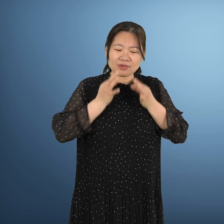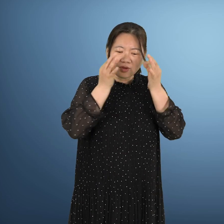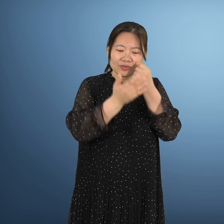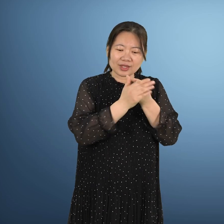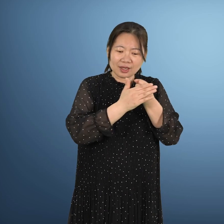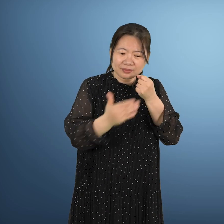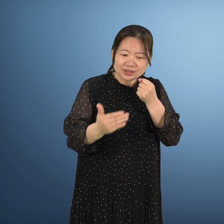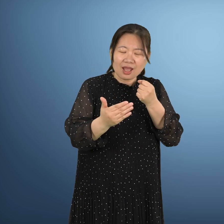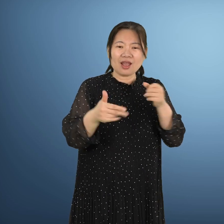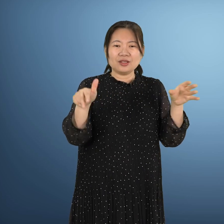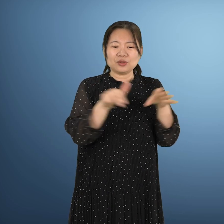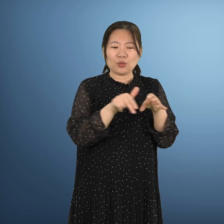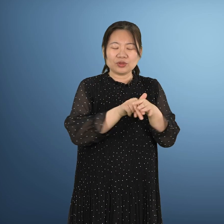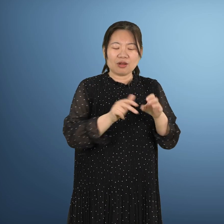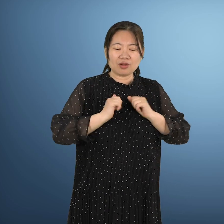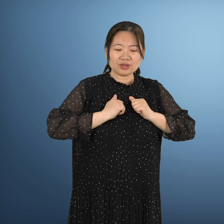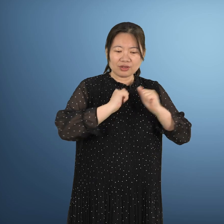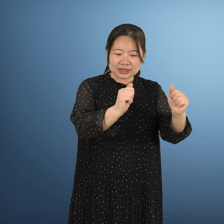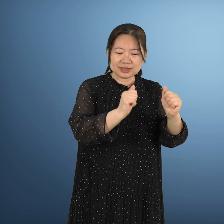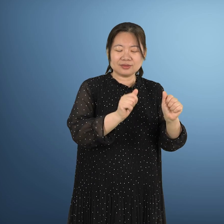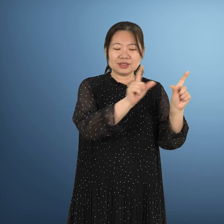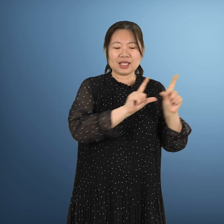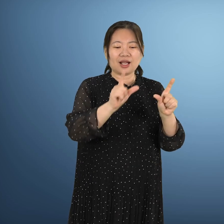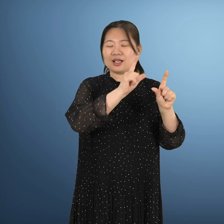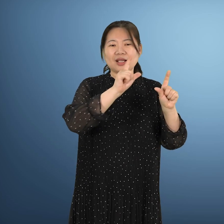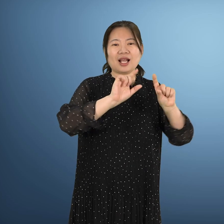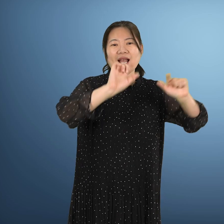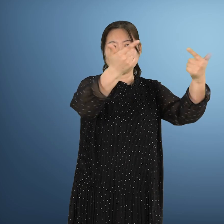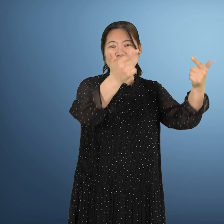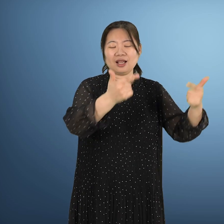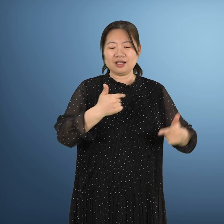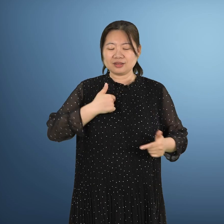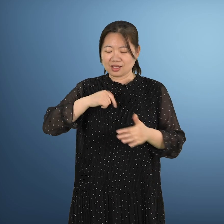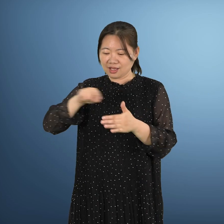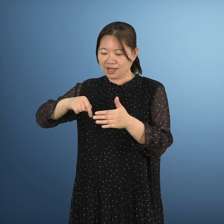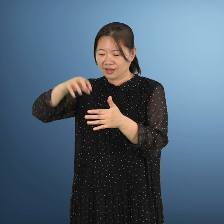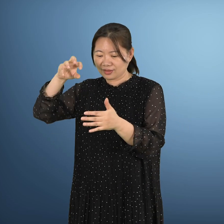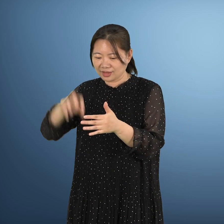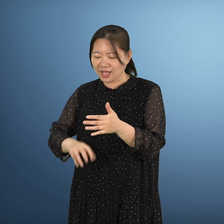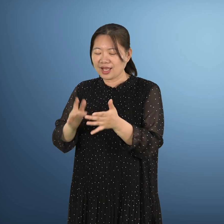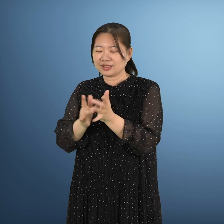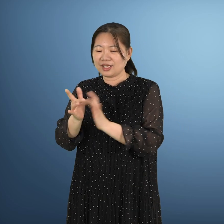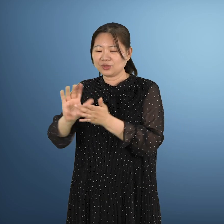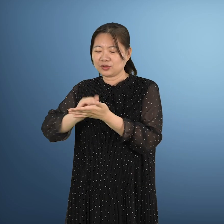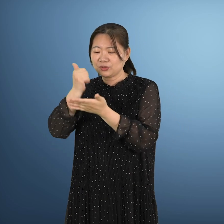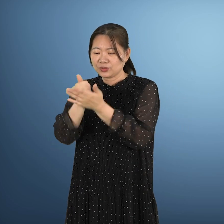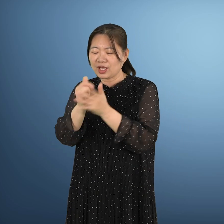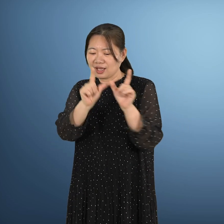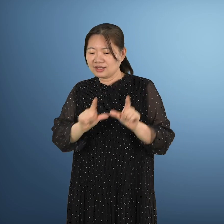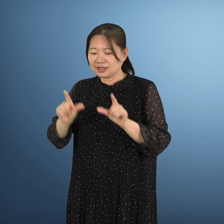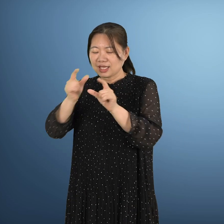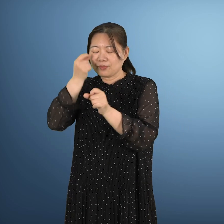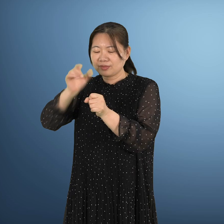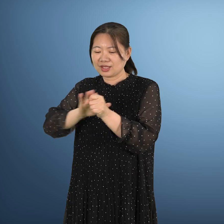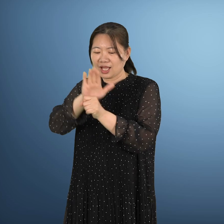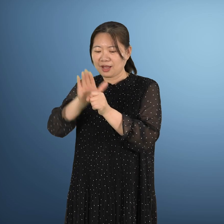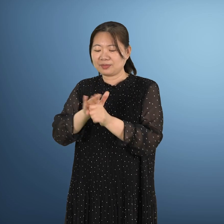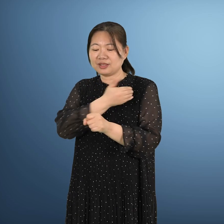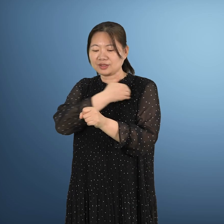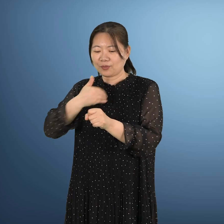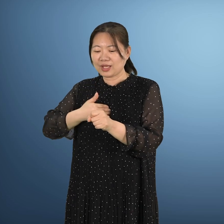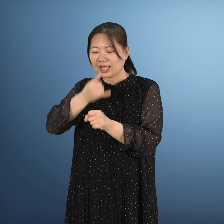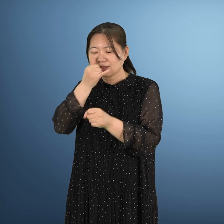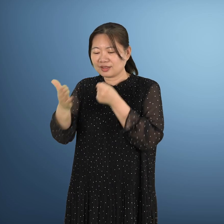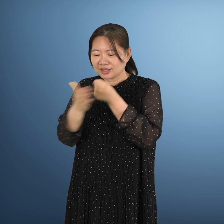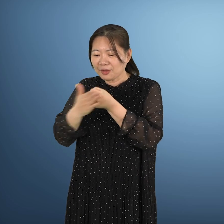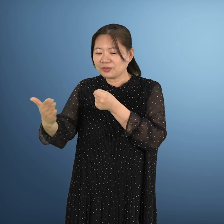그런 종교적인 열심으로 사는 것이 아니라 내 안에 그리스도의 사랑과 자비와 넉넉함으로 사는